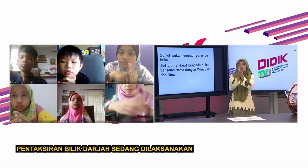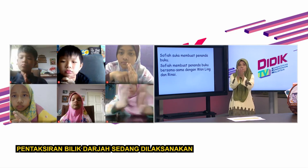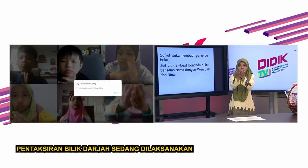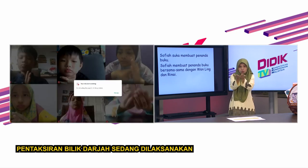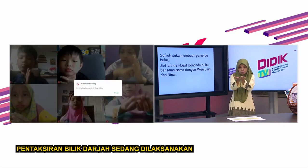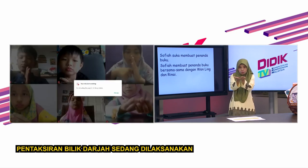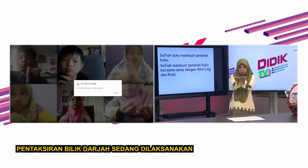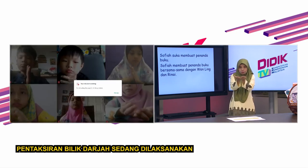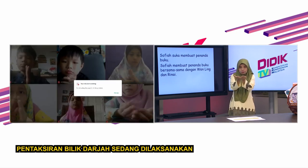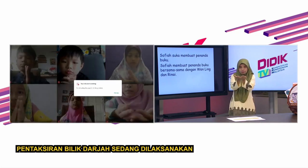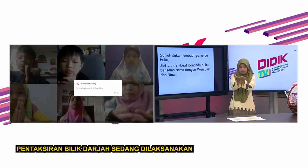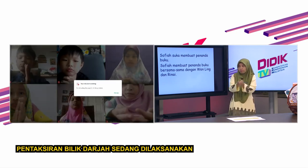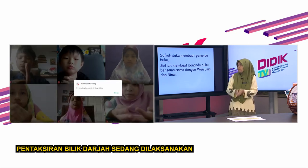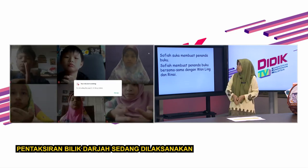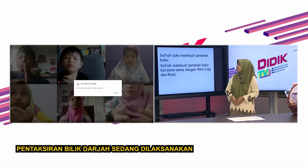buku